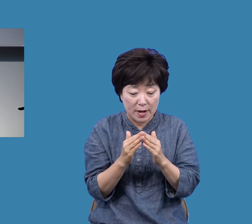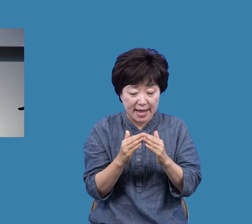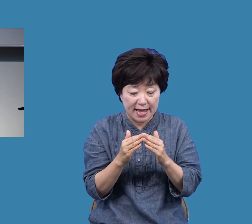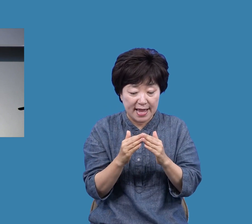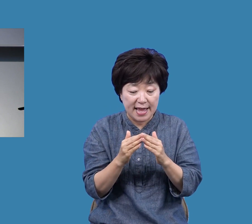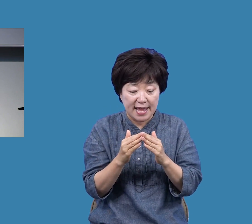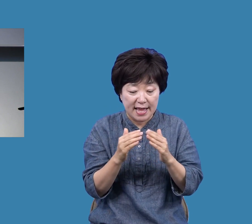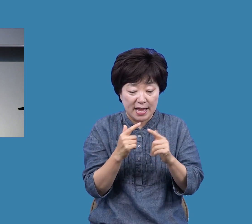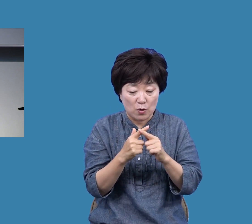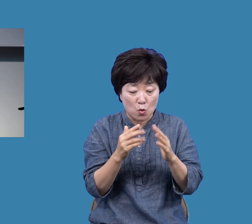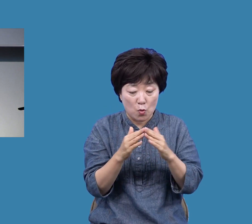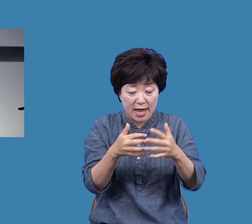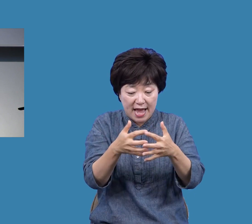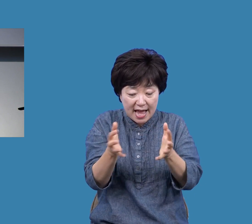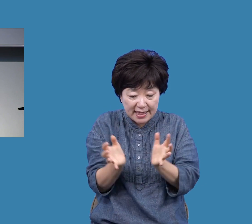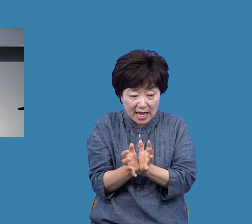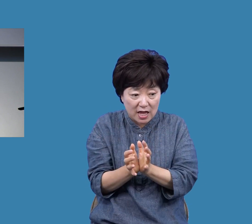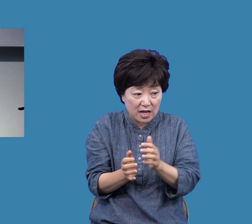되면 결국